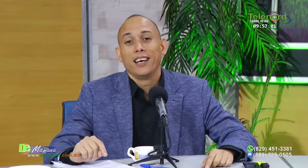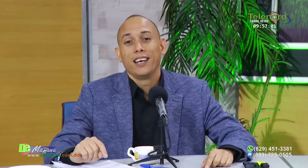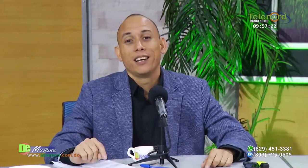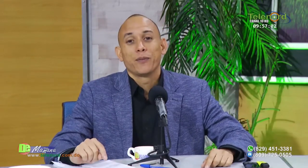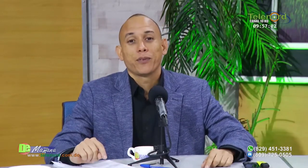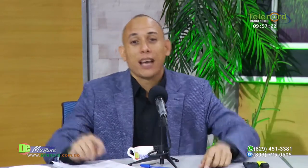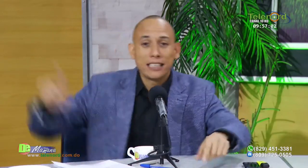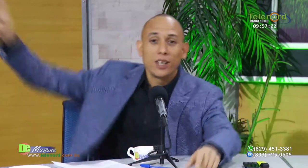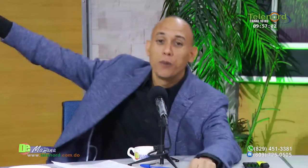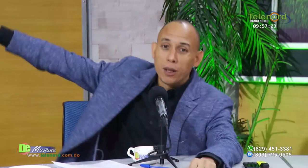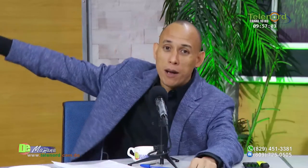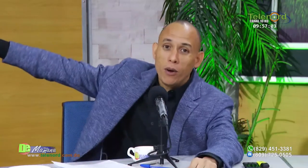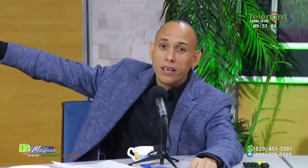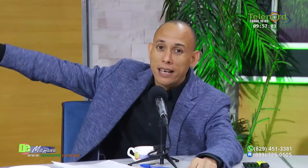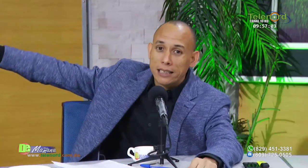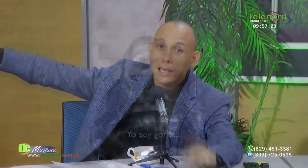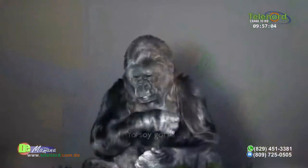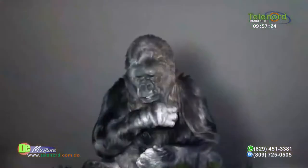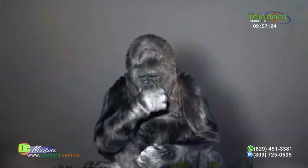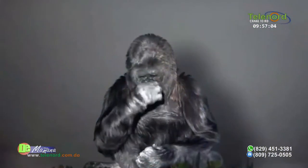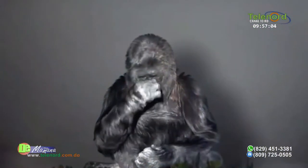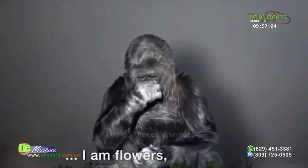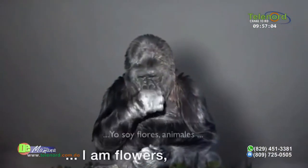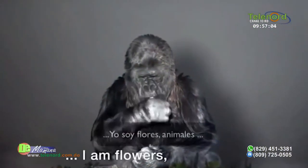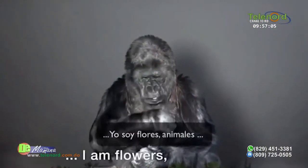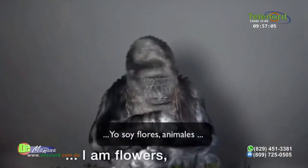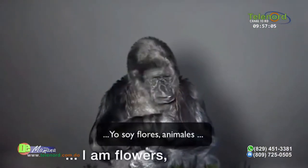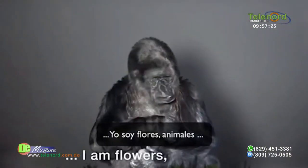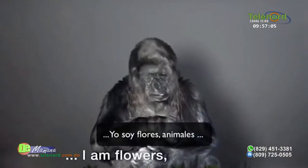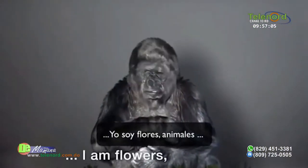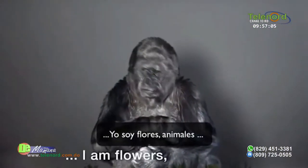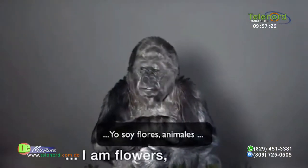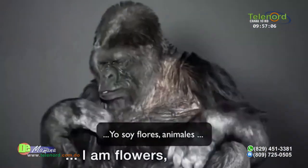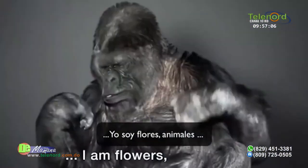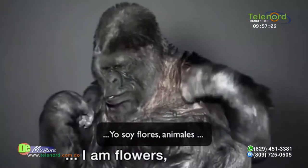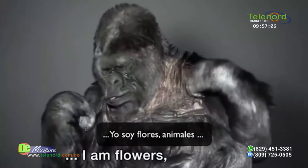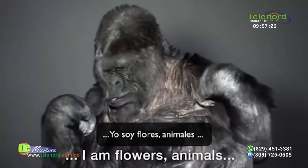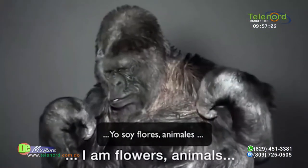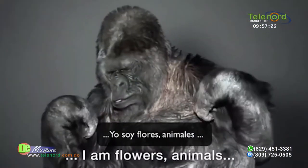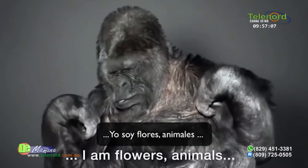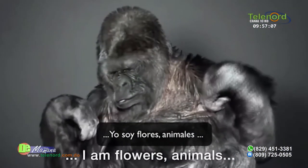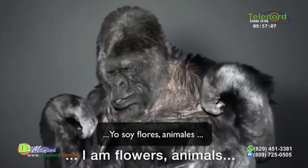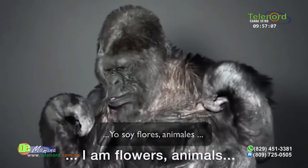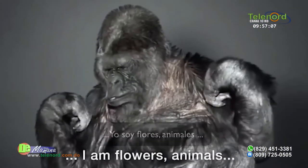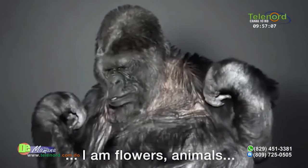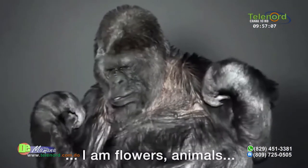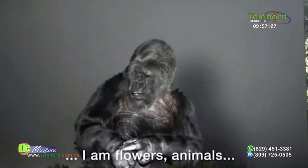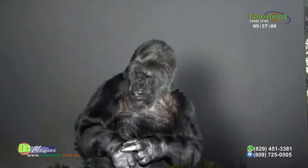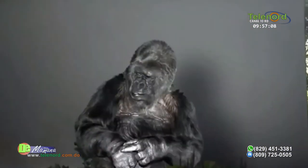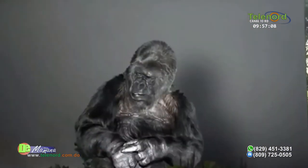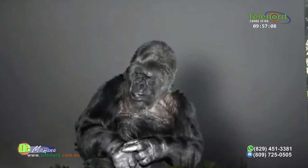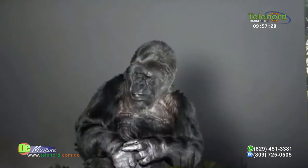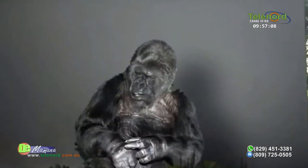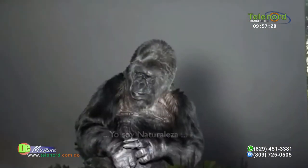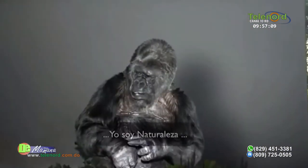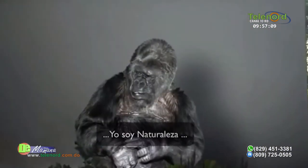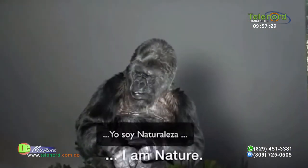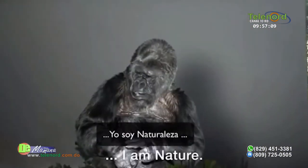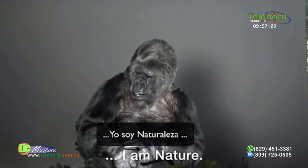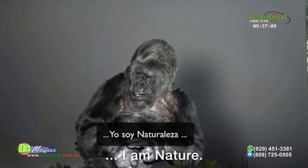a ese grupo de Macos y Cacatas. Y a los senadores. todos. Y a los senadores, otro grupo de Macos y Cacatas, con algunas